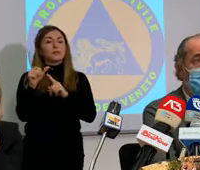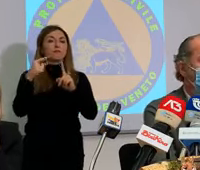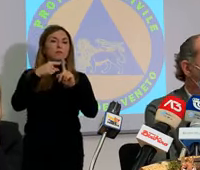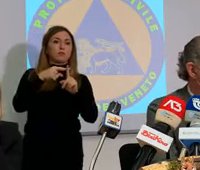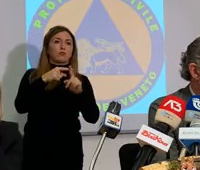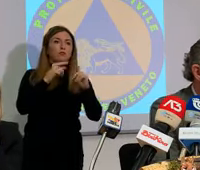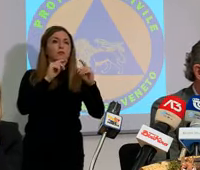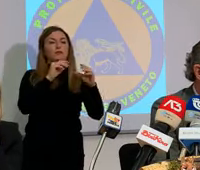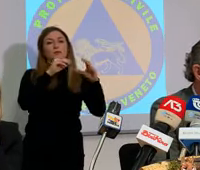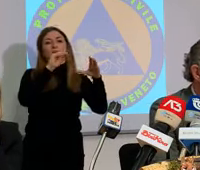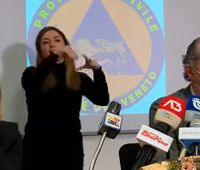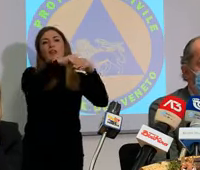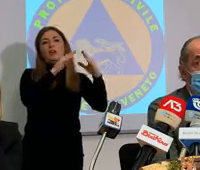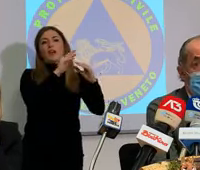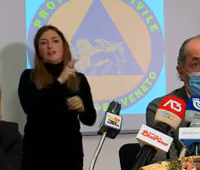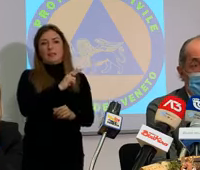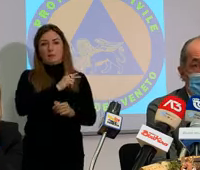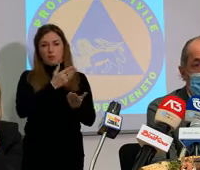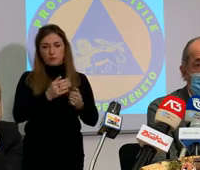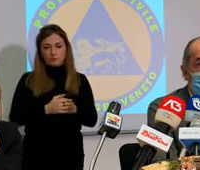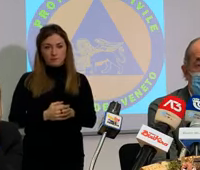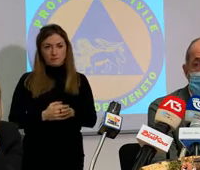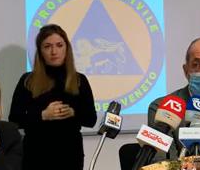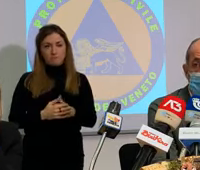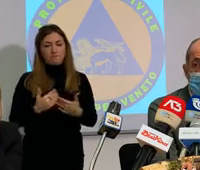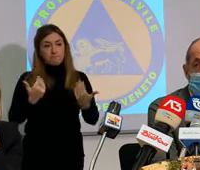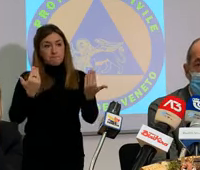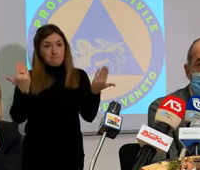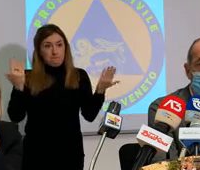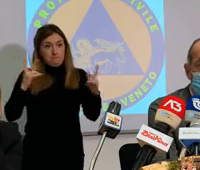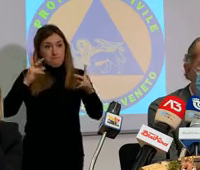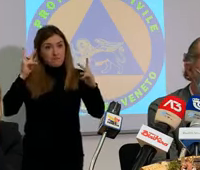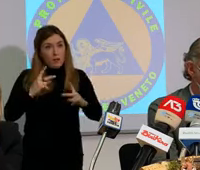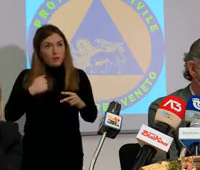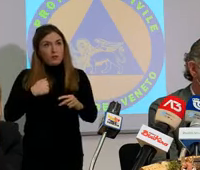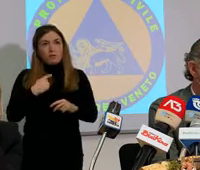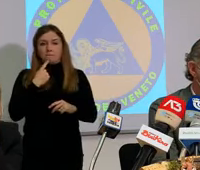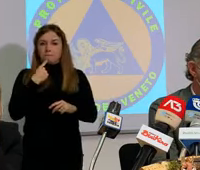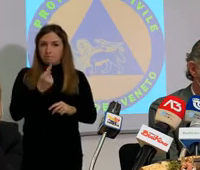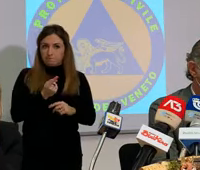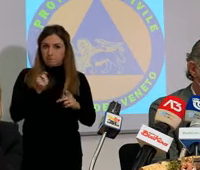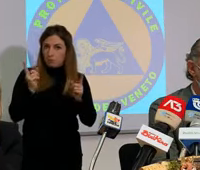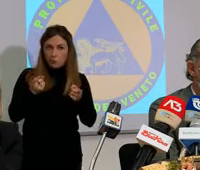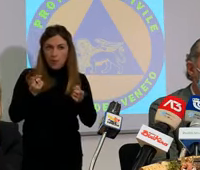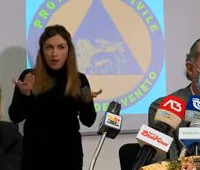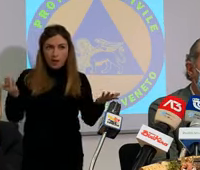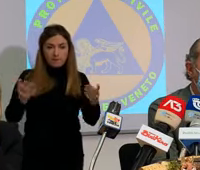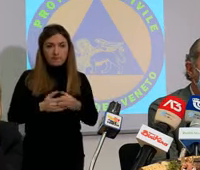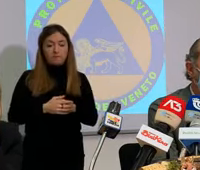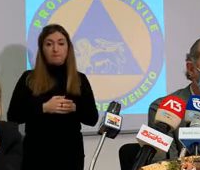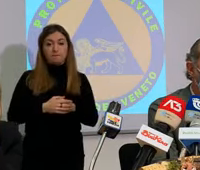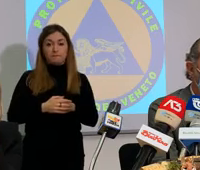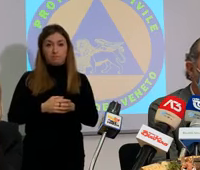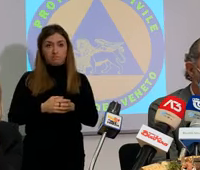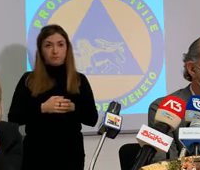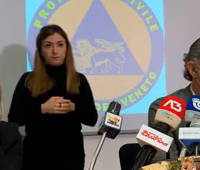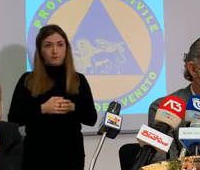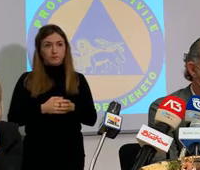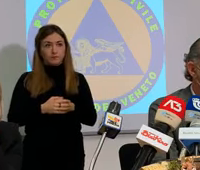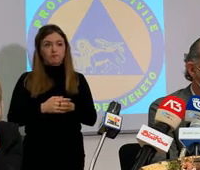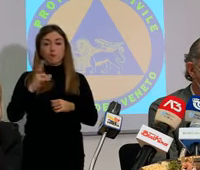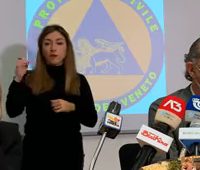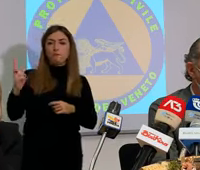certo è che a onor del vero mi permetto di far notare che queste mortalità giustamente